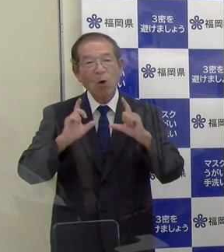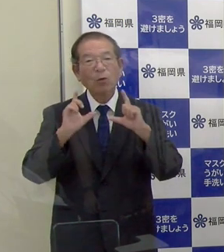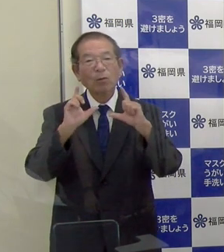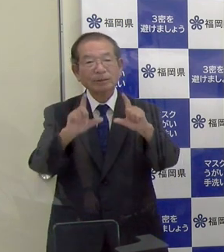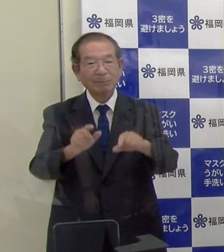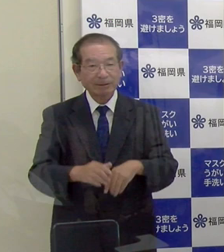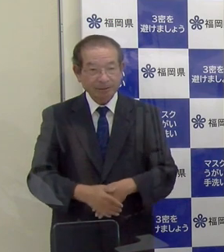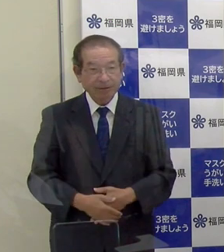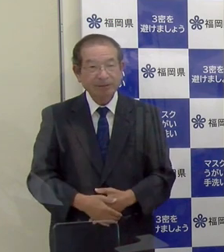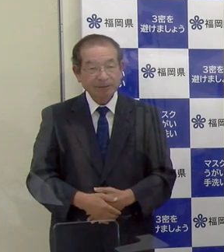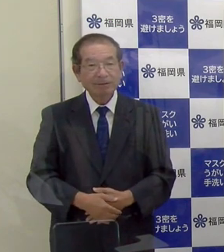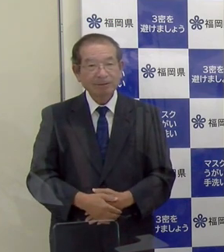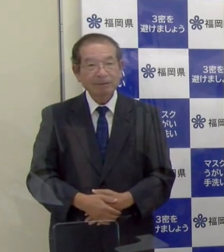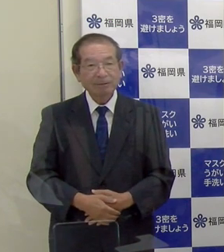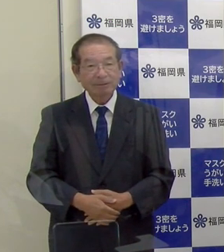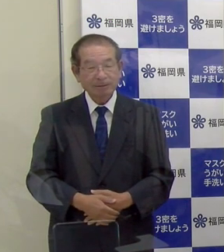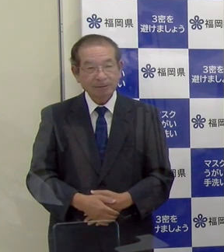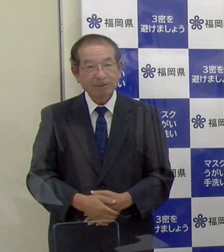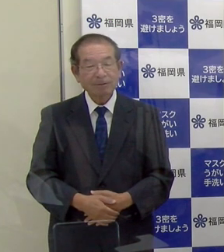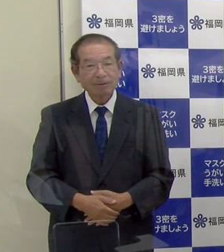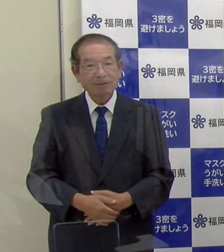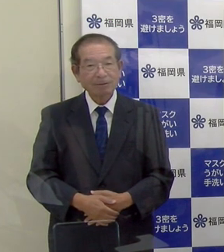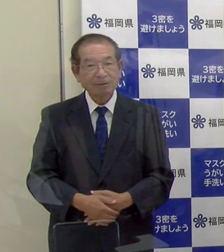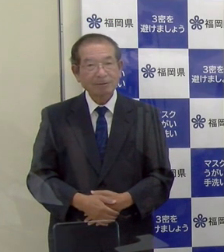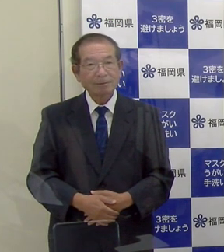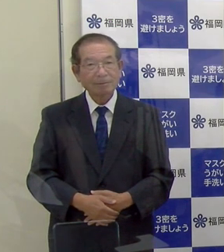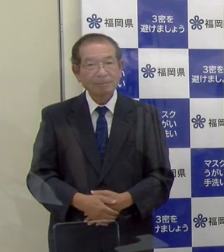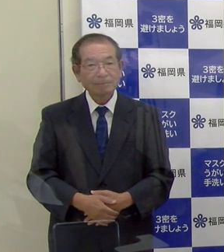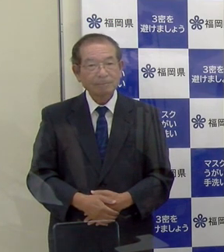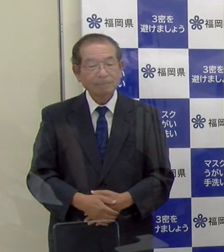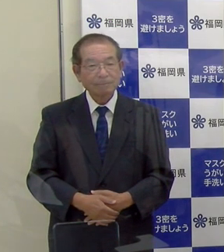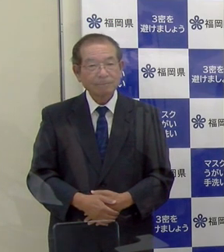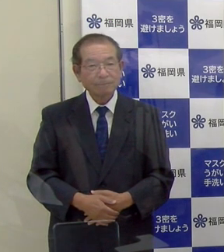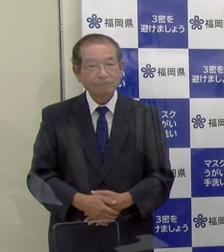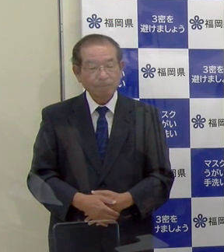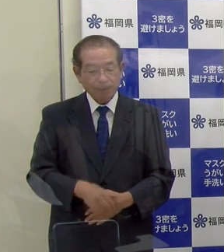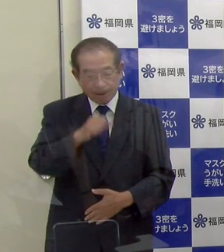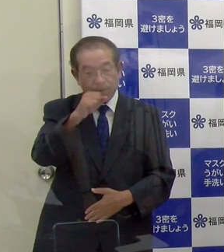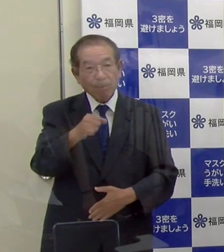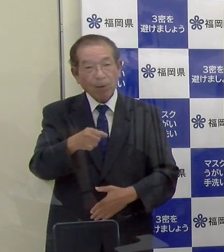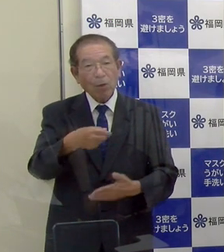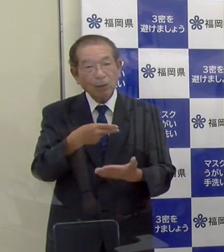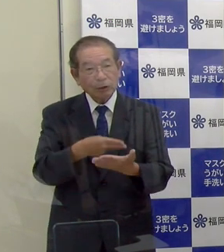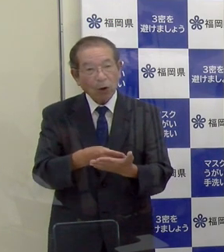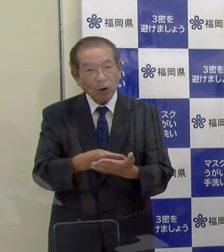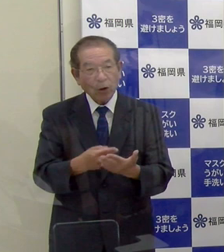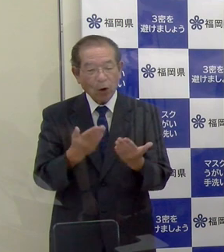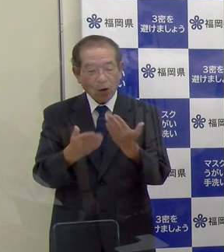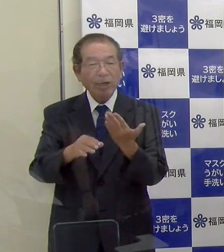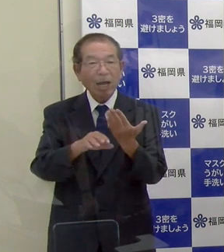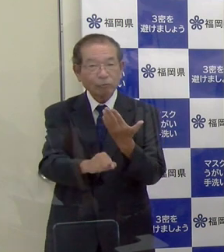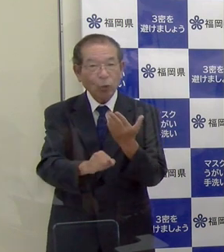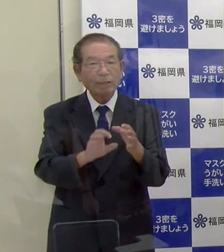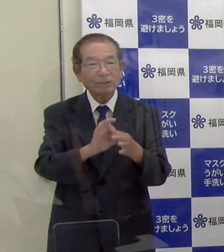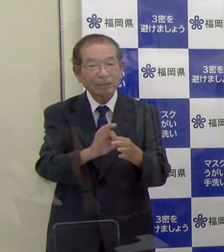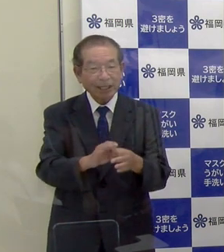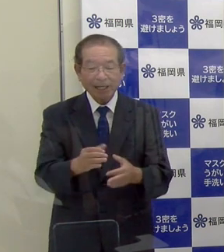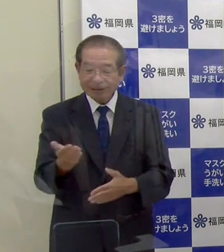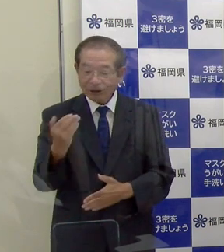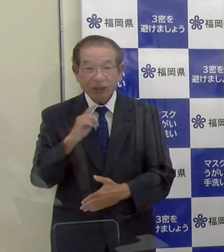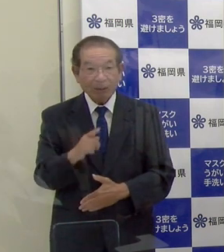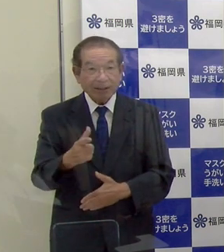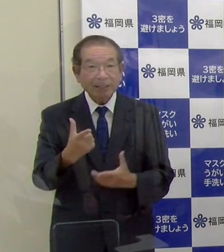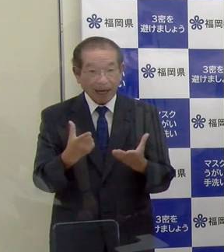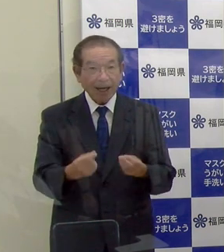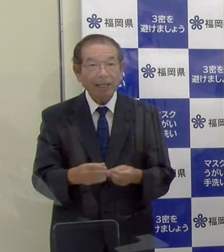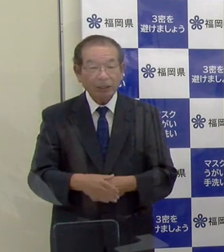ますそれからあ病床の確保につきまして先ほど申しました